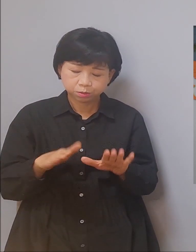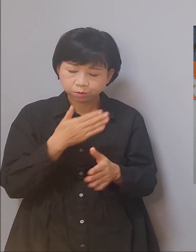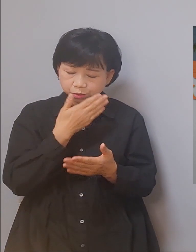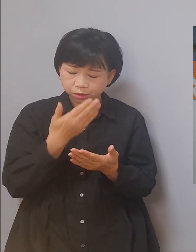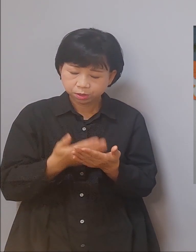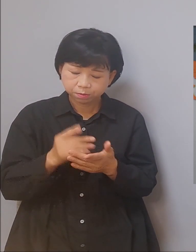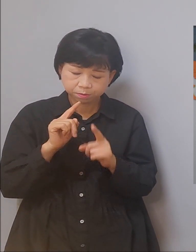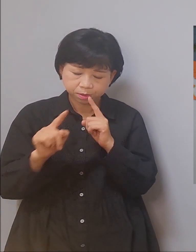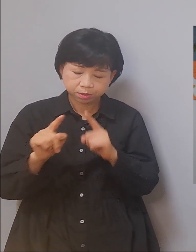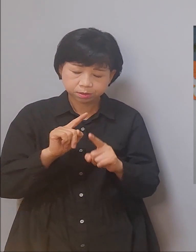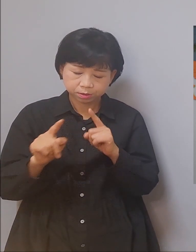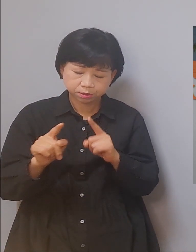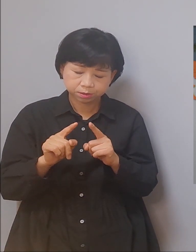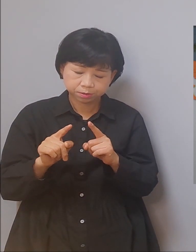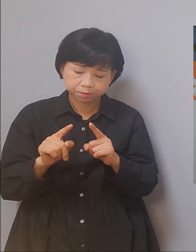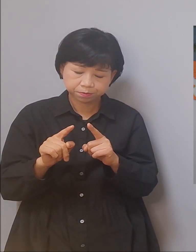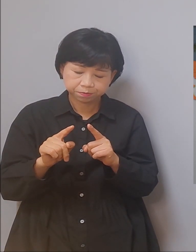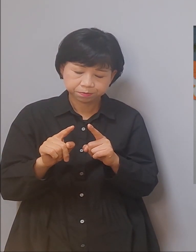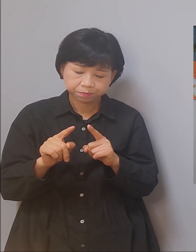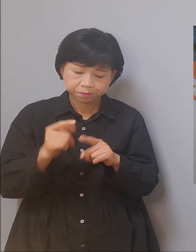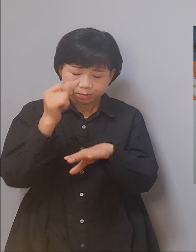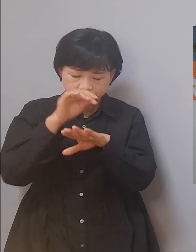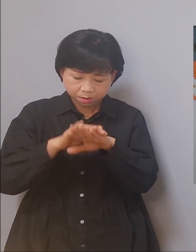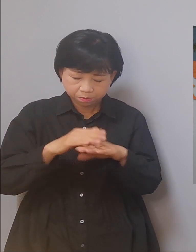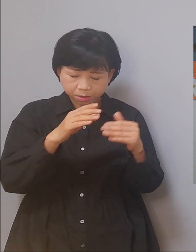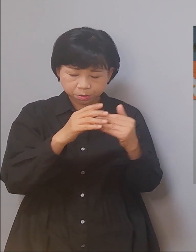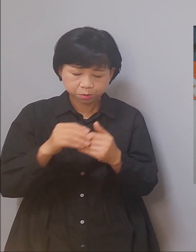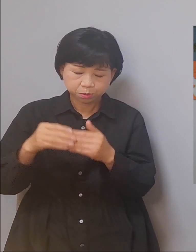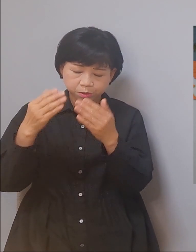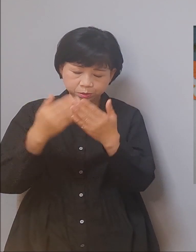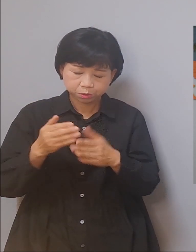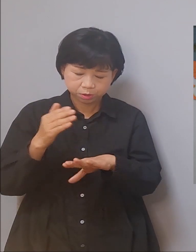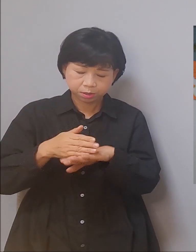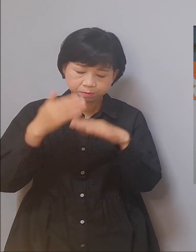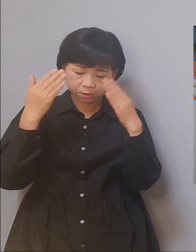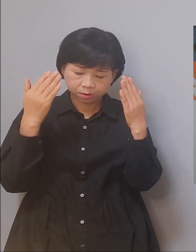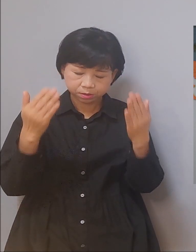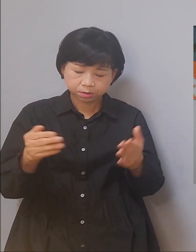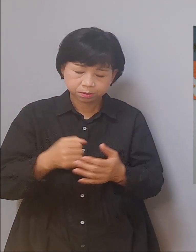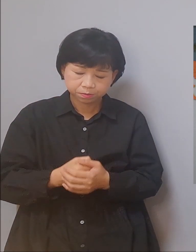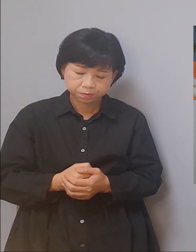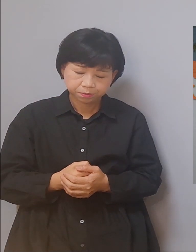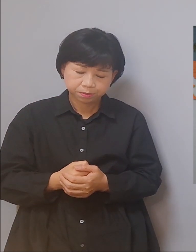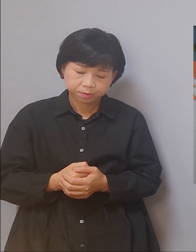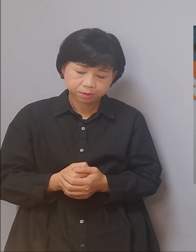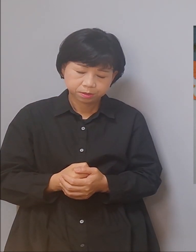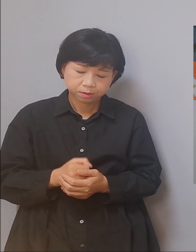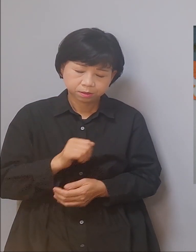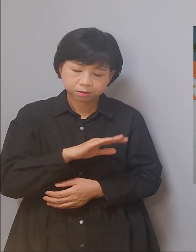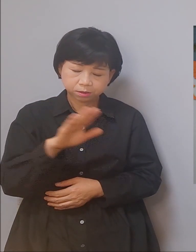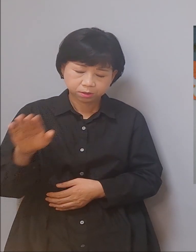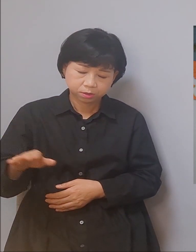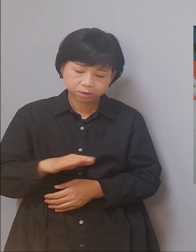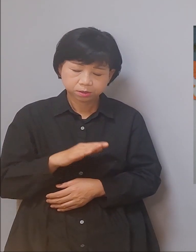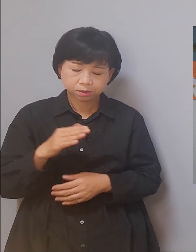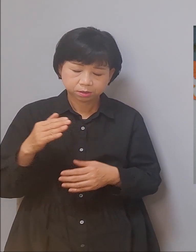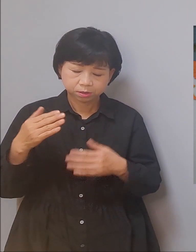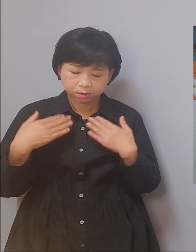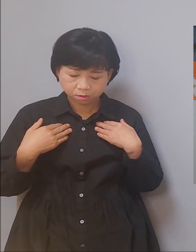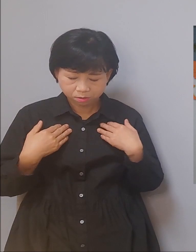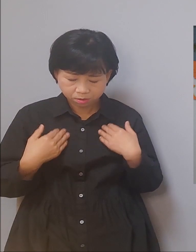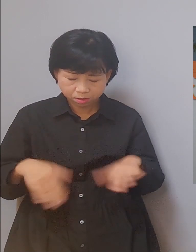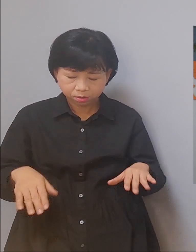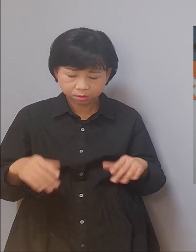귀한 말씀 들으러 우리의 발걸음을 인도하신 주님 감사드립니다. 아버지, 저희들은 늘 연약하여